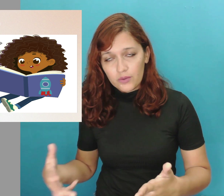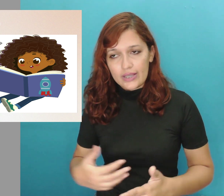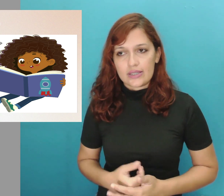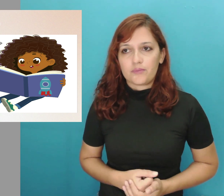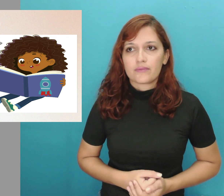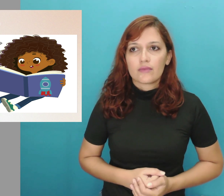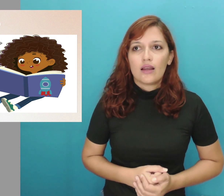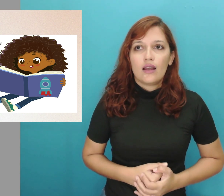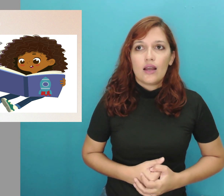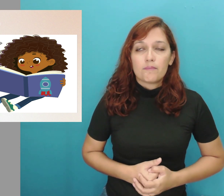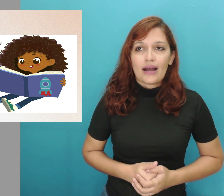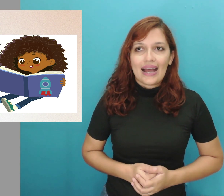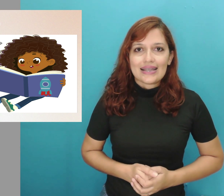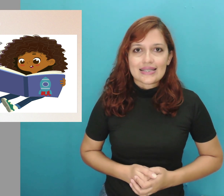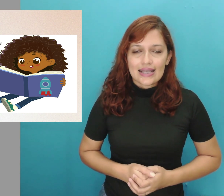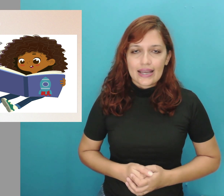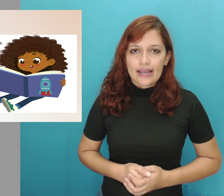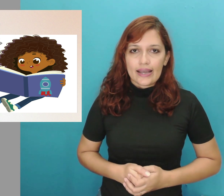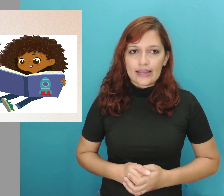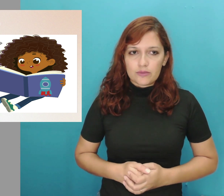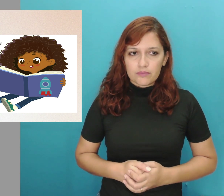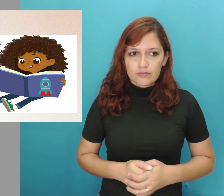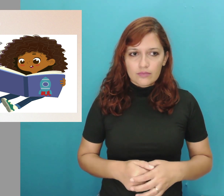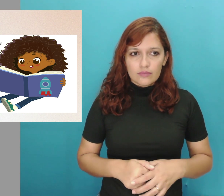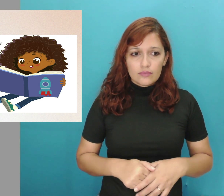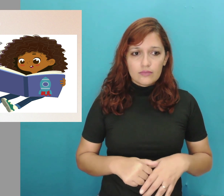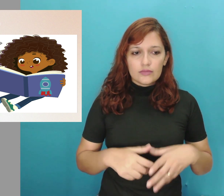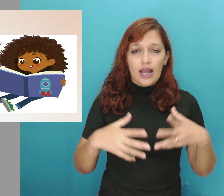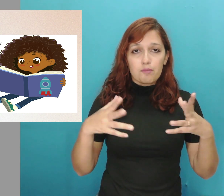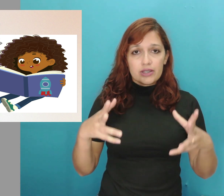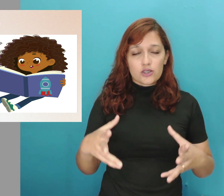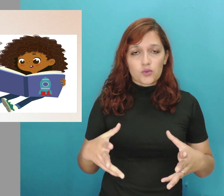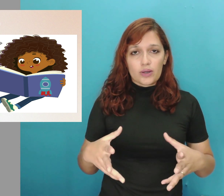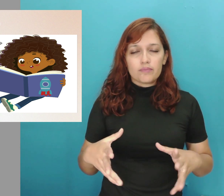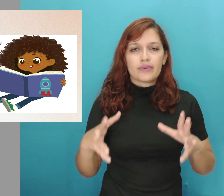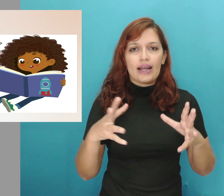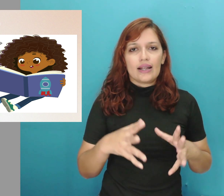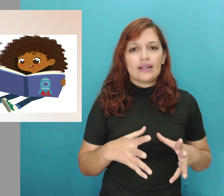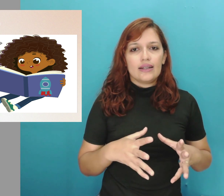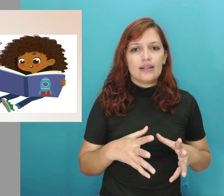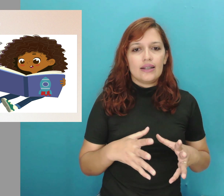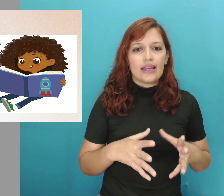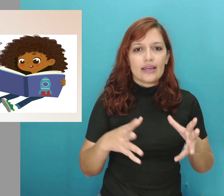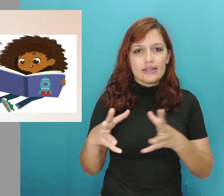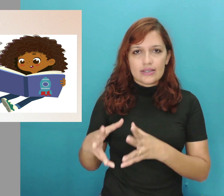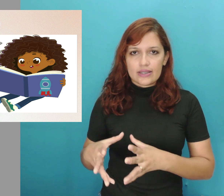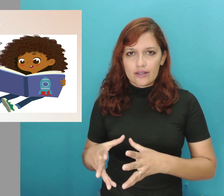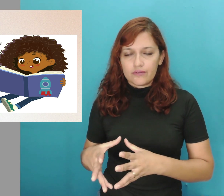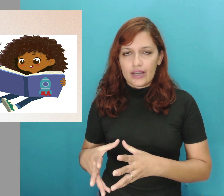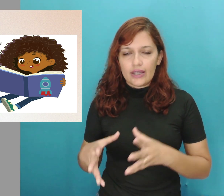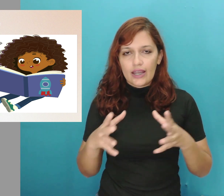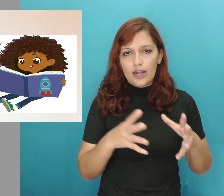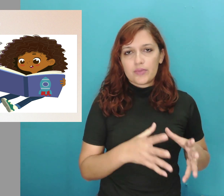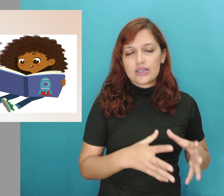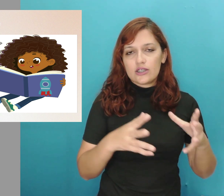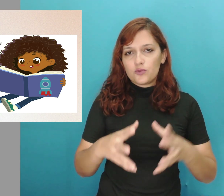fluência. Mas a pessoa, para ler e escrever, ela precisa de um